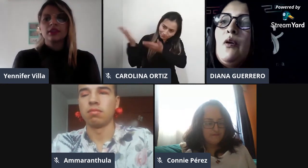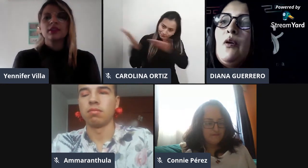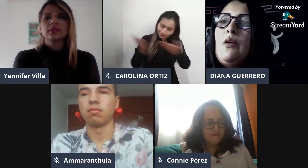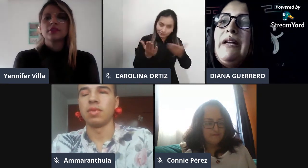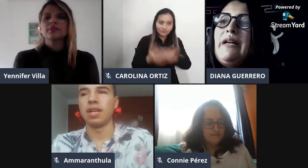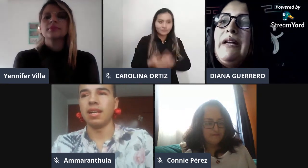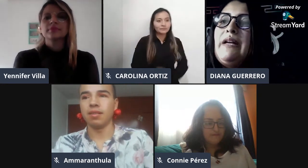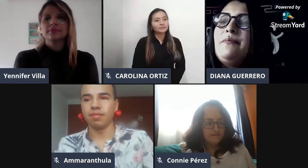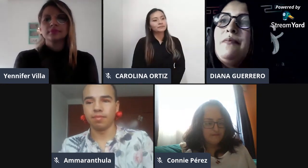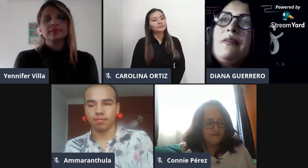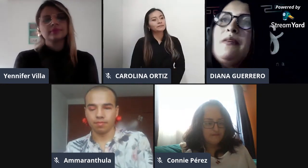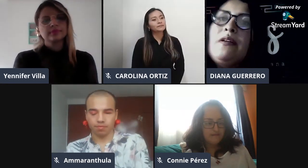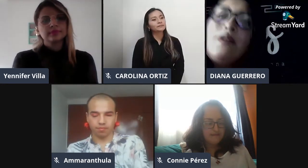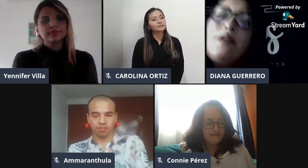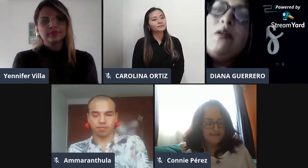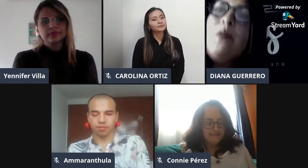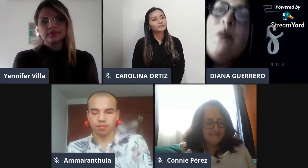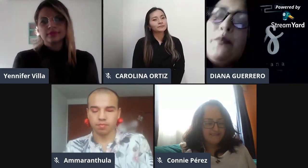Hola,